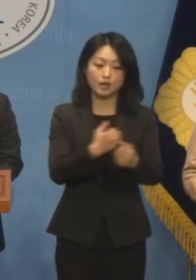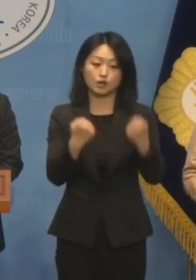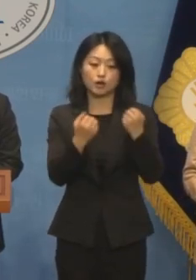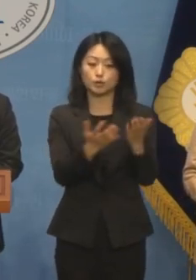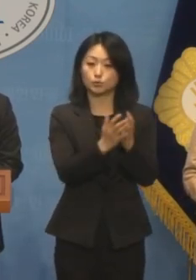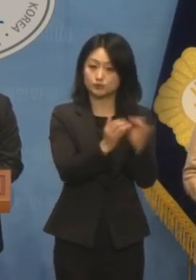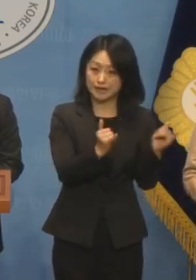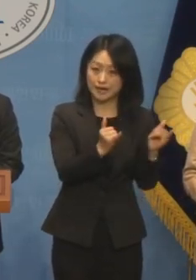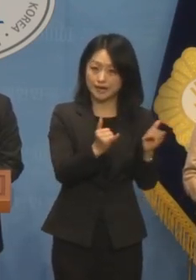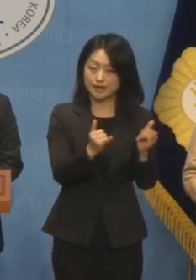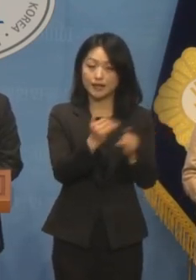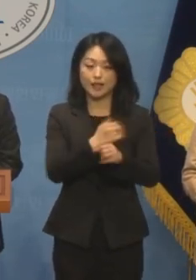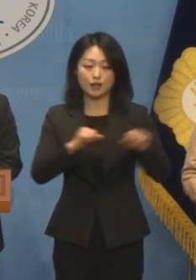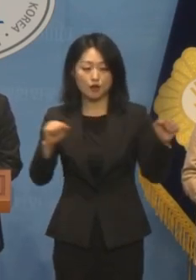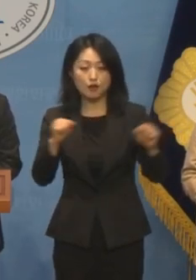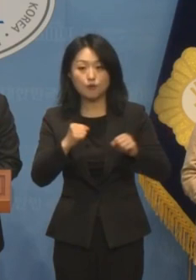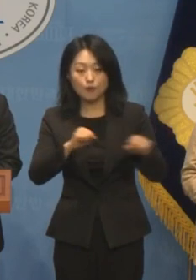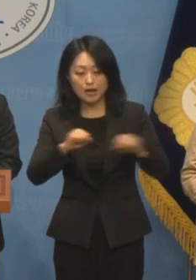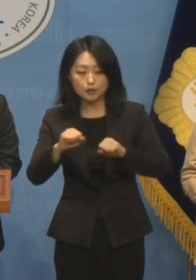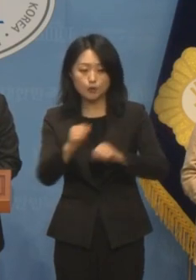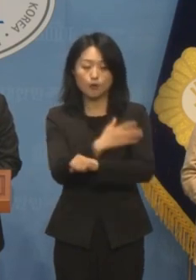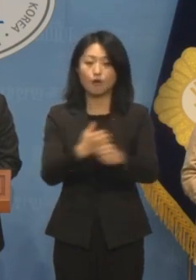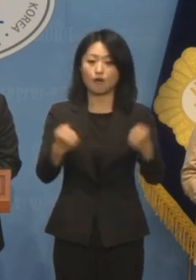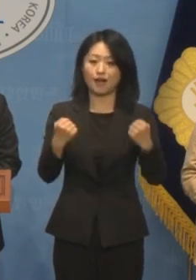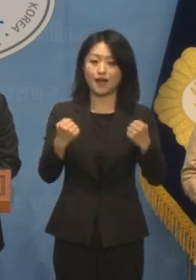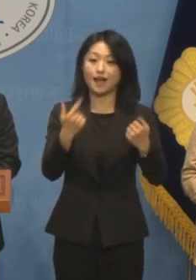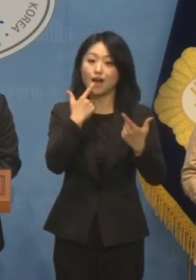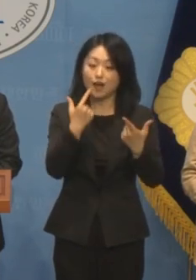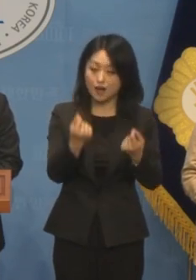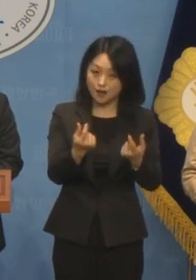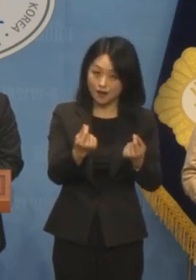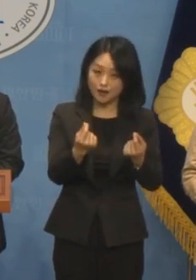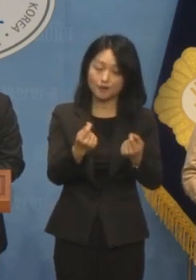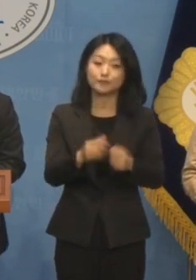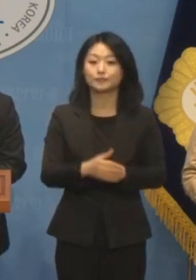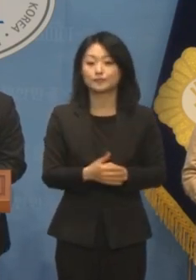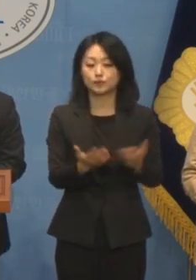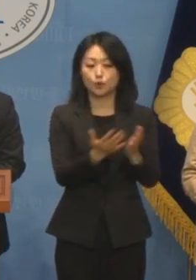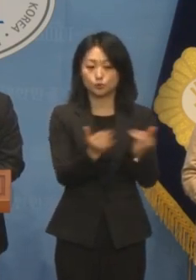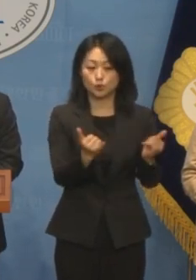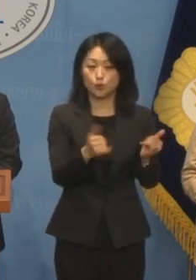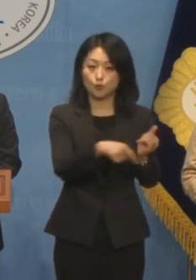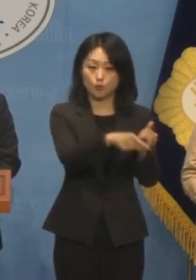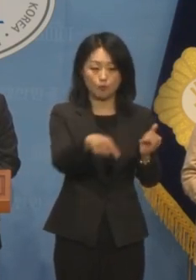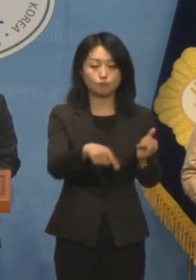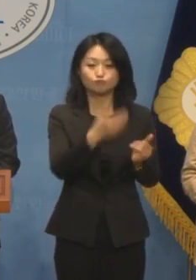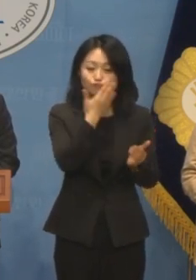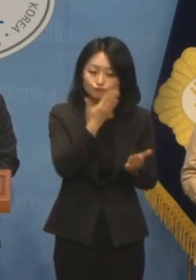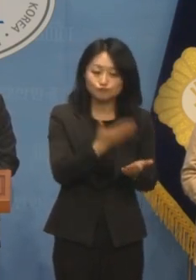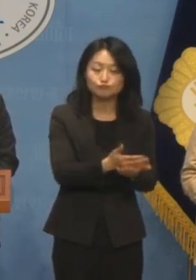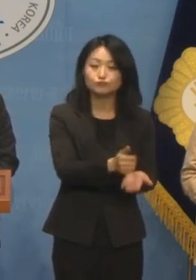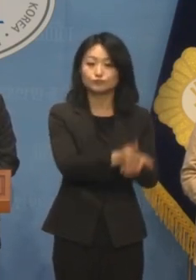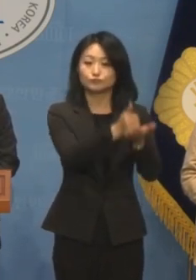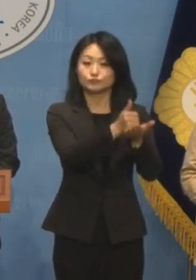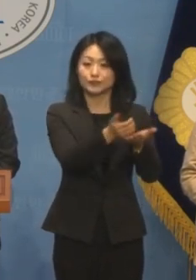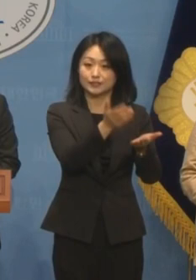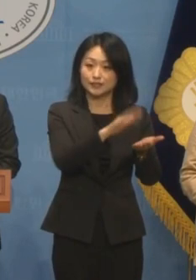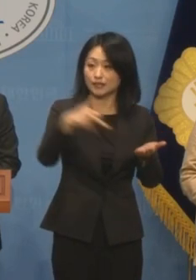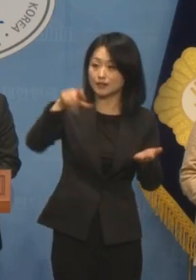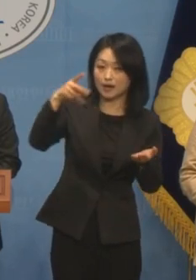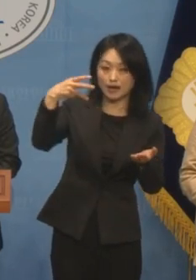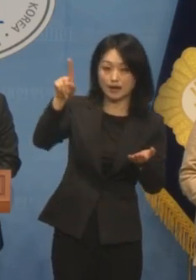노동자가 건강한 활동가로 활동할 수 있다고 믿습니다. 그러나 노조 설립 이후에 카라에서 이루어진 일련의